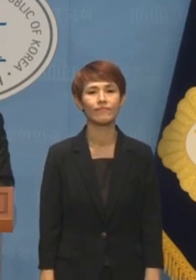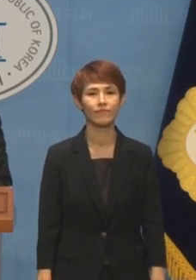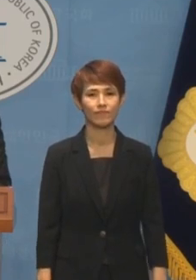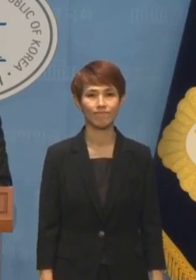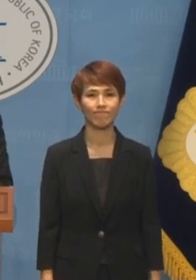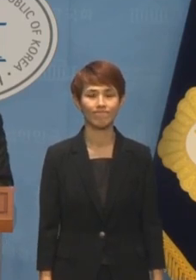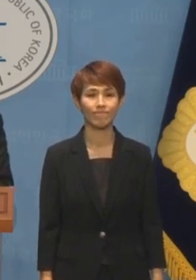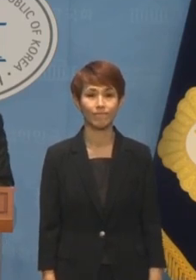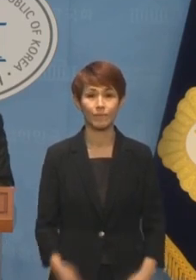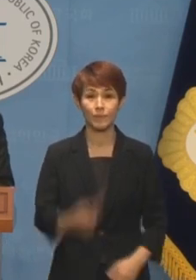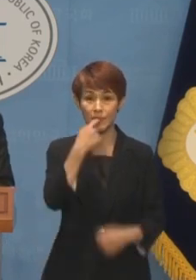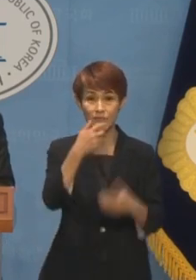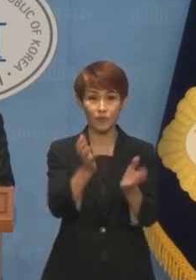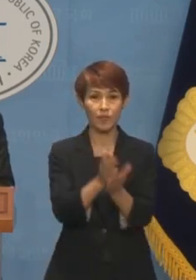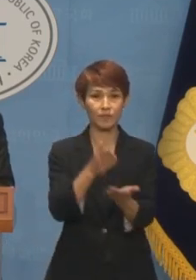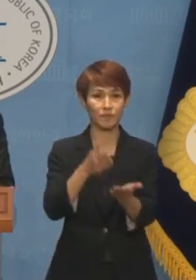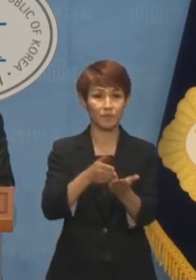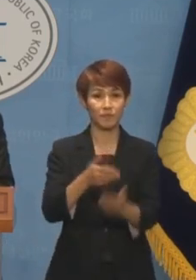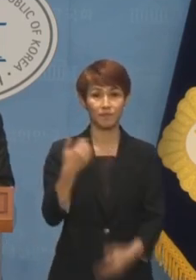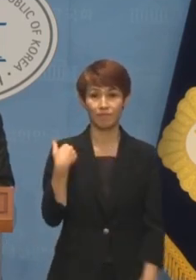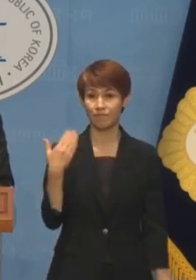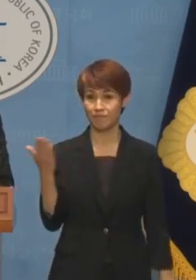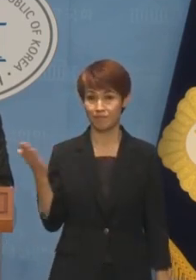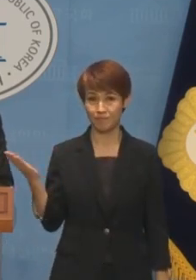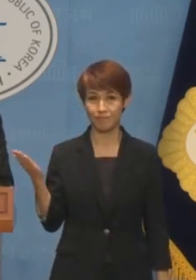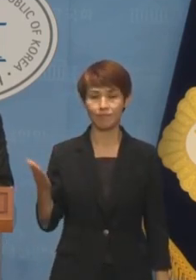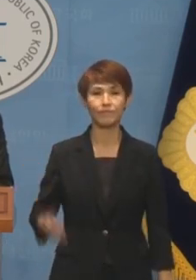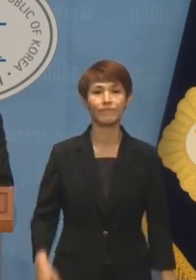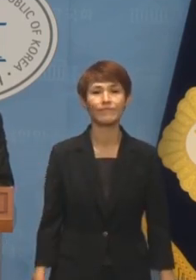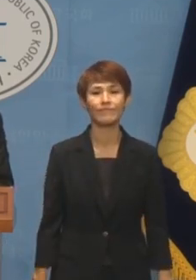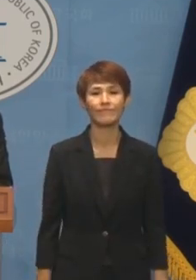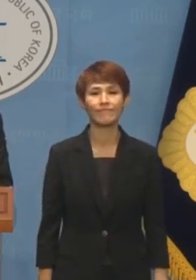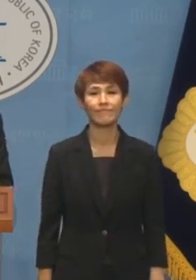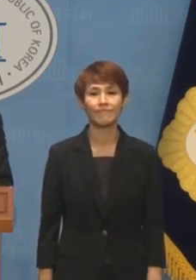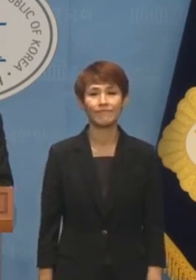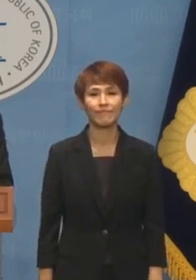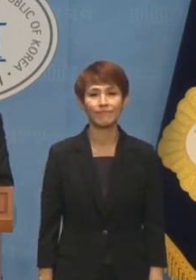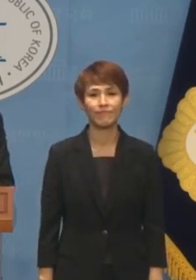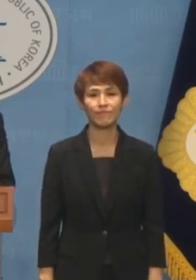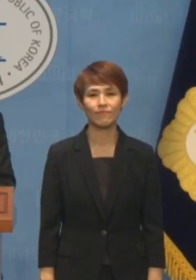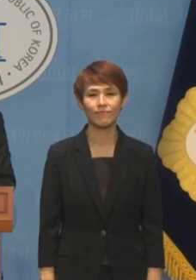네, 더불어민주당 최민석 대변인입니다. 브리핑 시작하겠습니다.